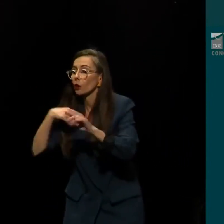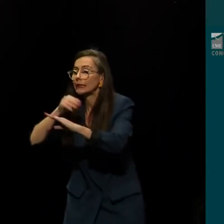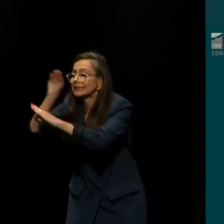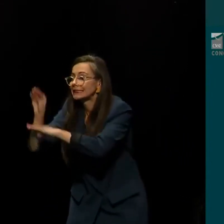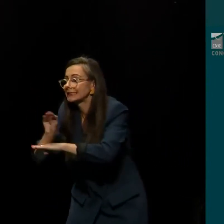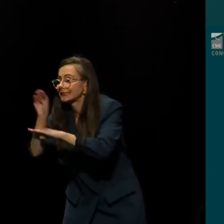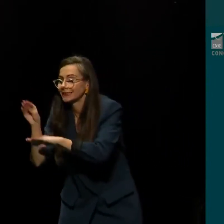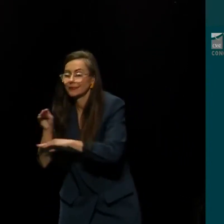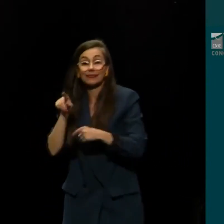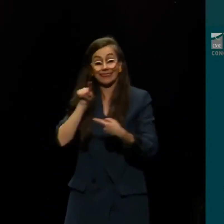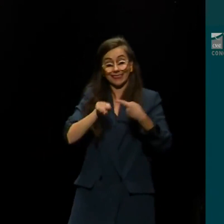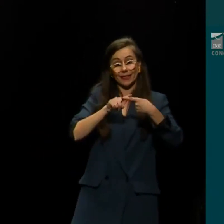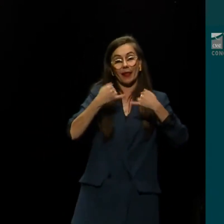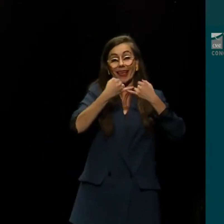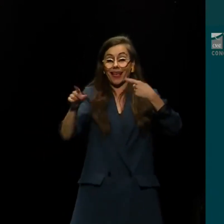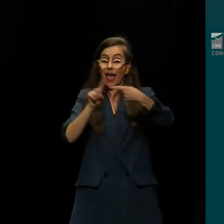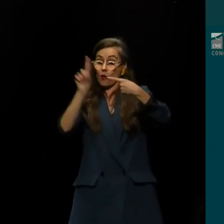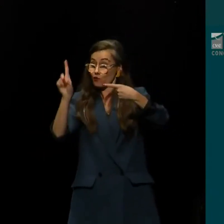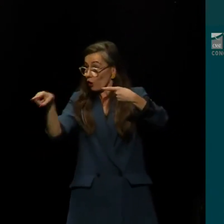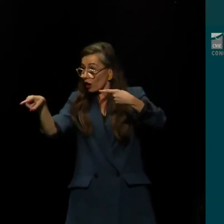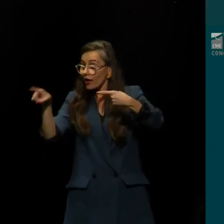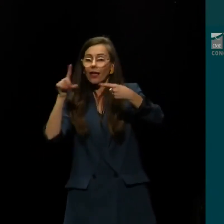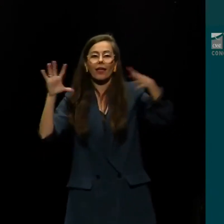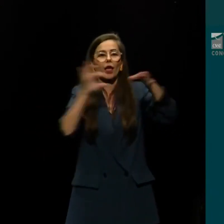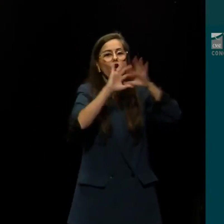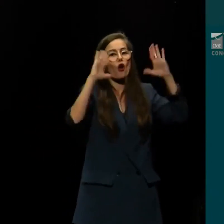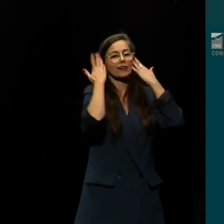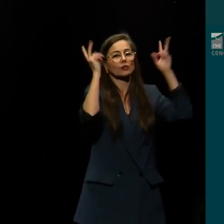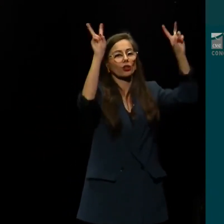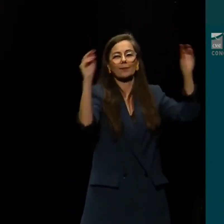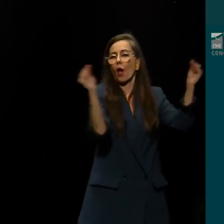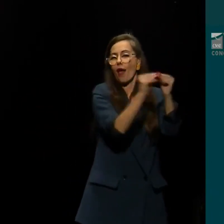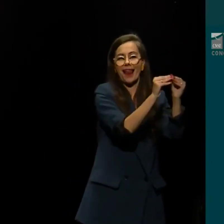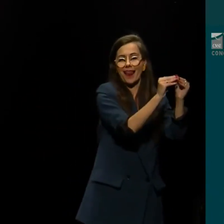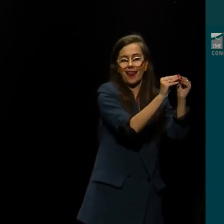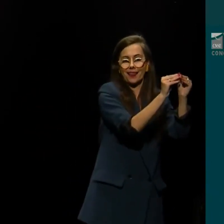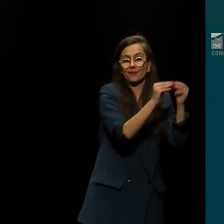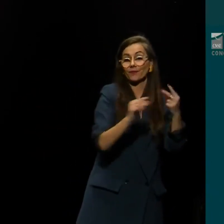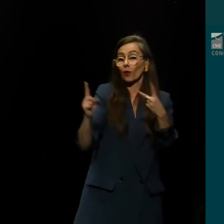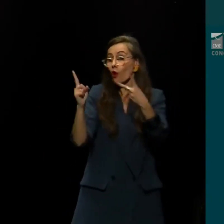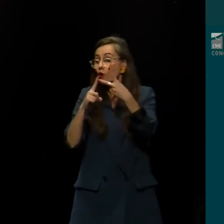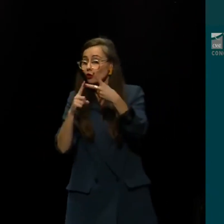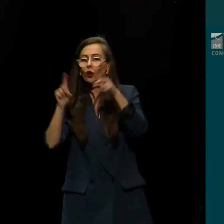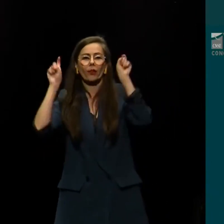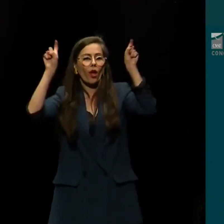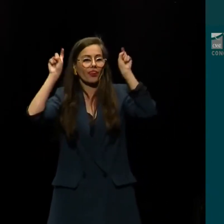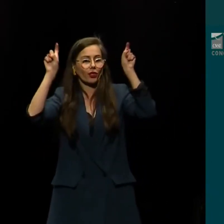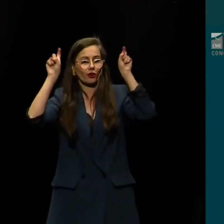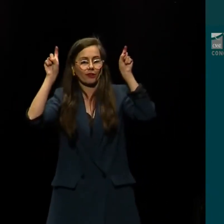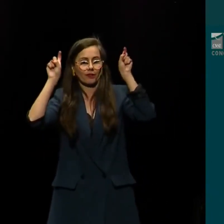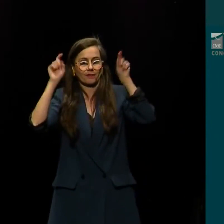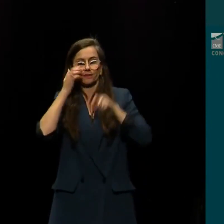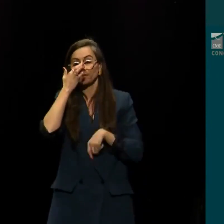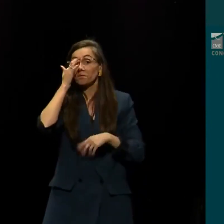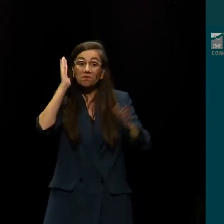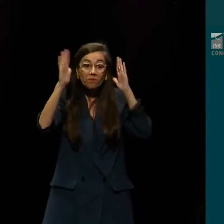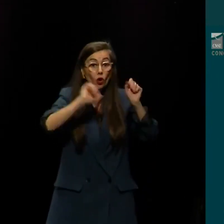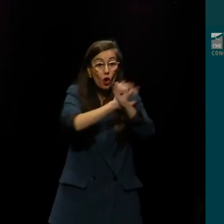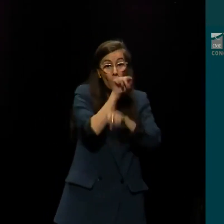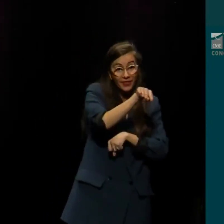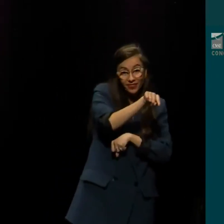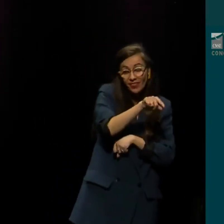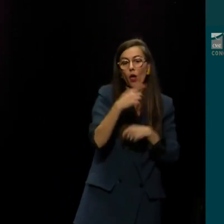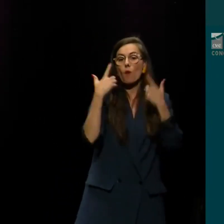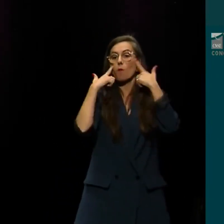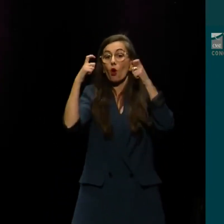Bien fuera para asumir los cargos de presidencia de las juntas directivas, bien para otro tipo de actividades y,